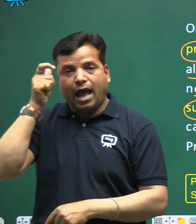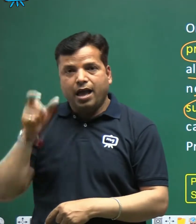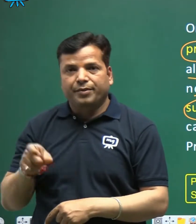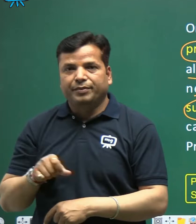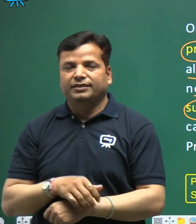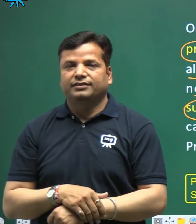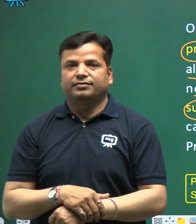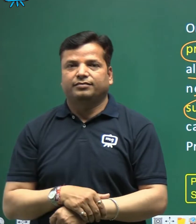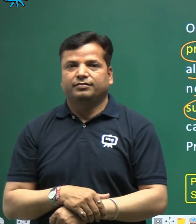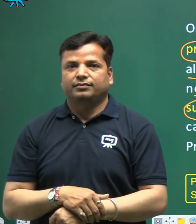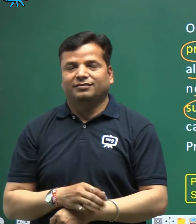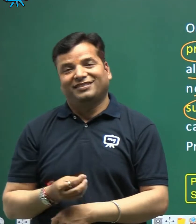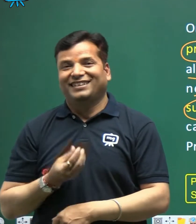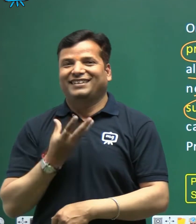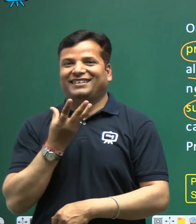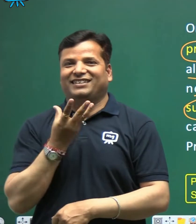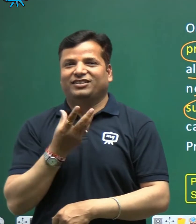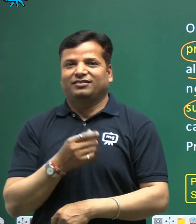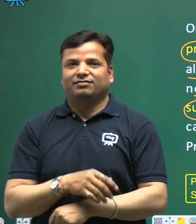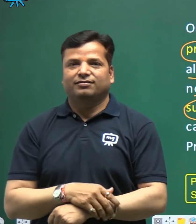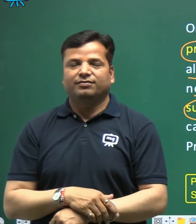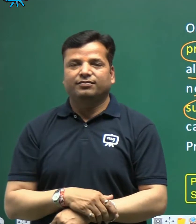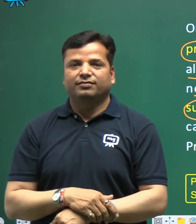happy, खुश,